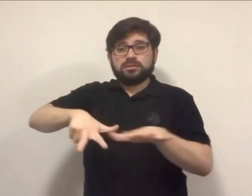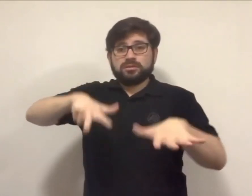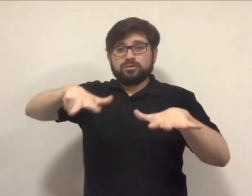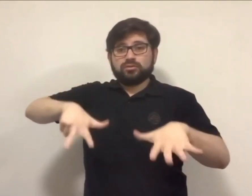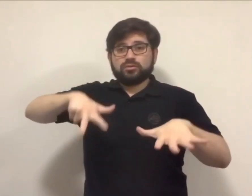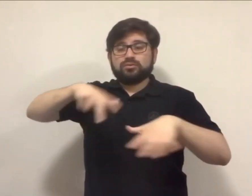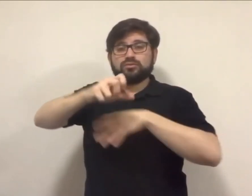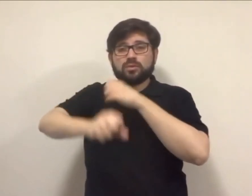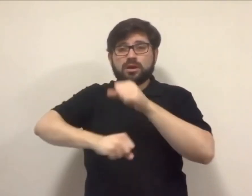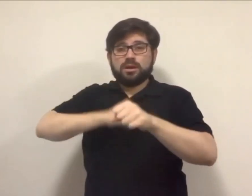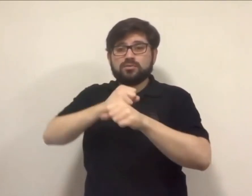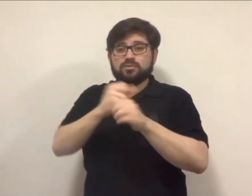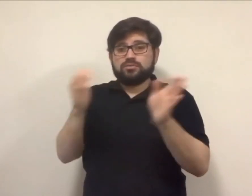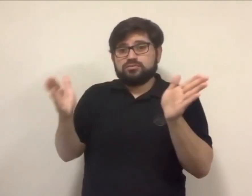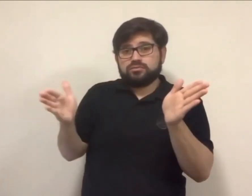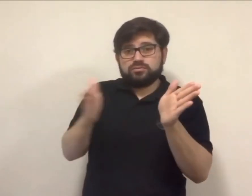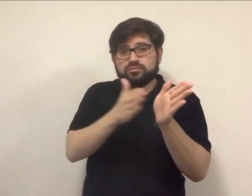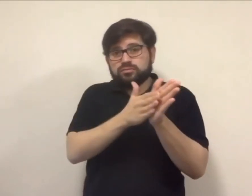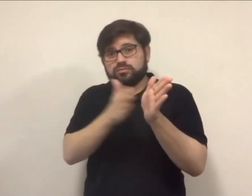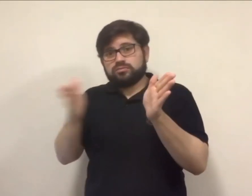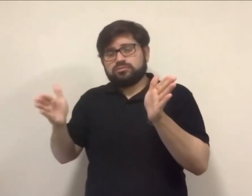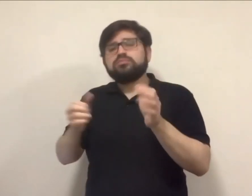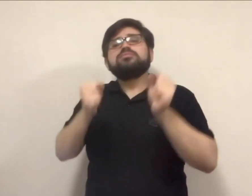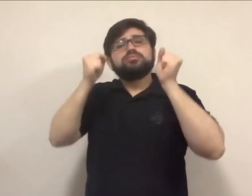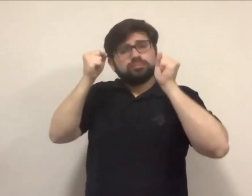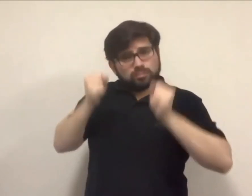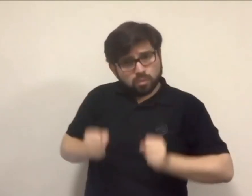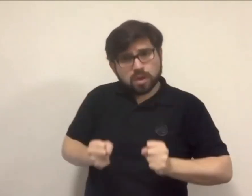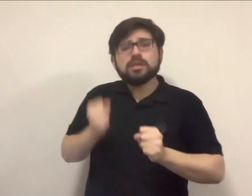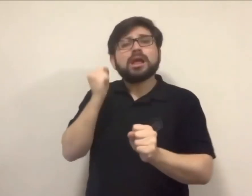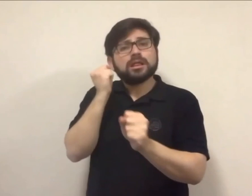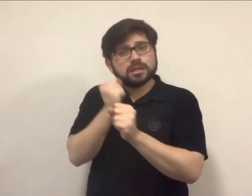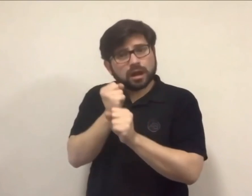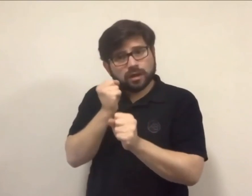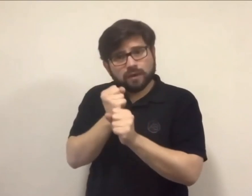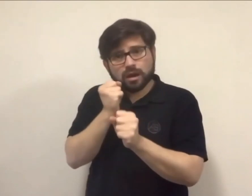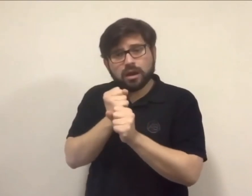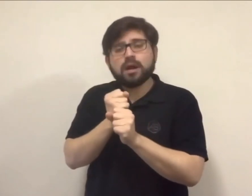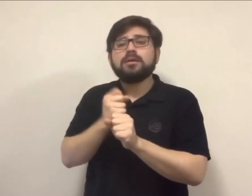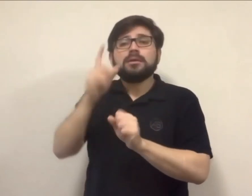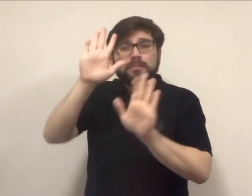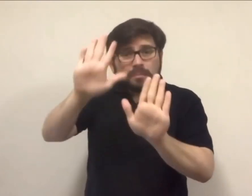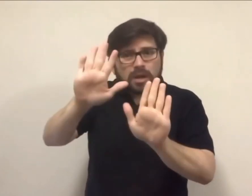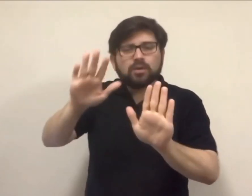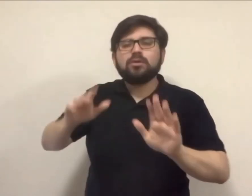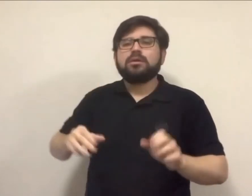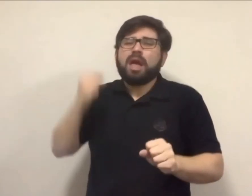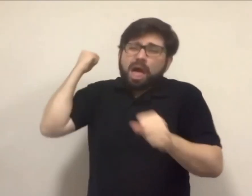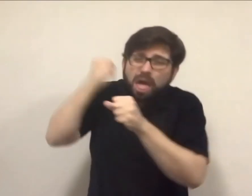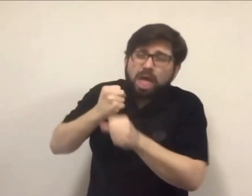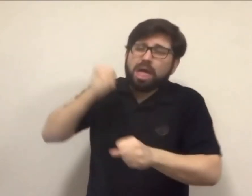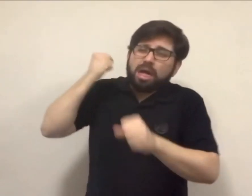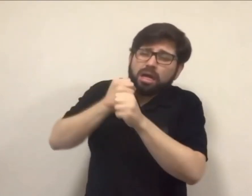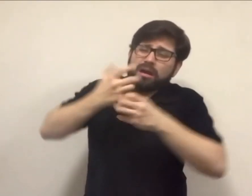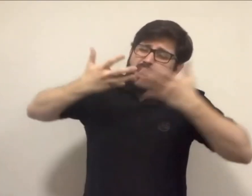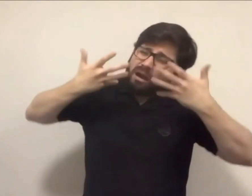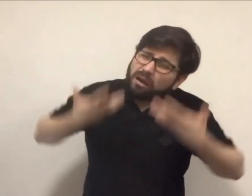Desde los 15 a los 18 años se puede trabajar en algunas